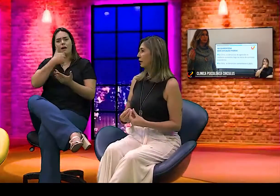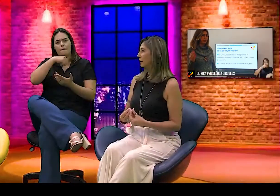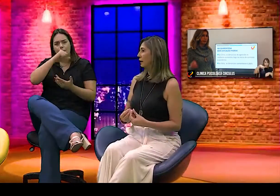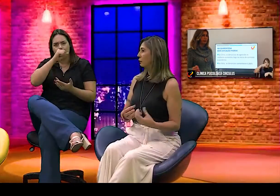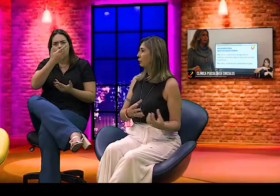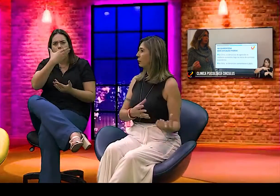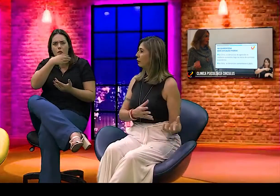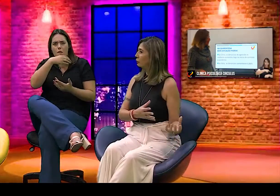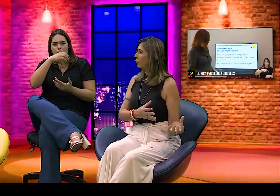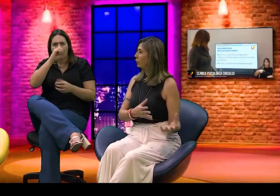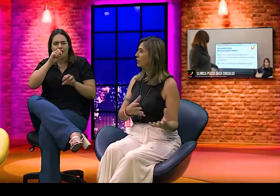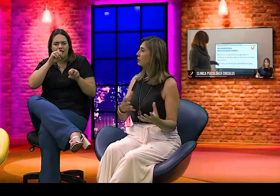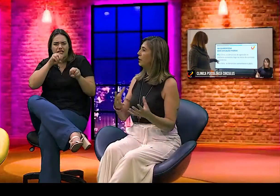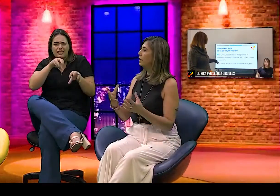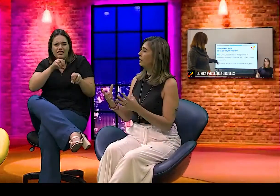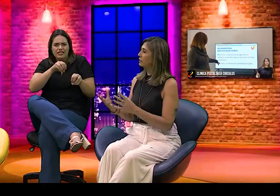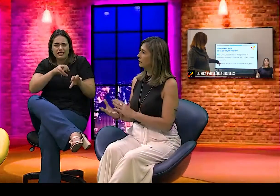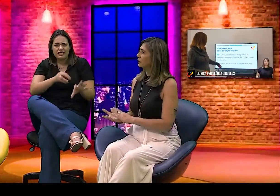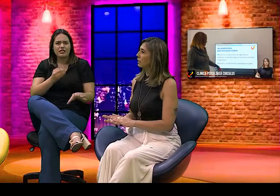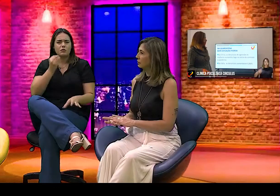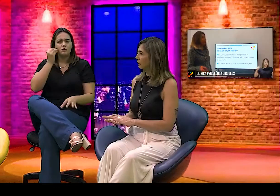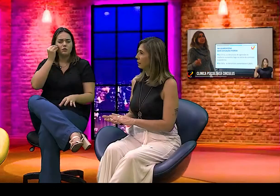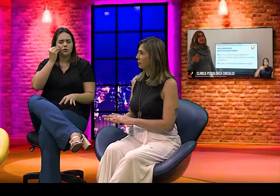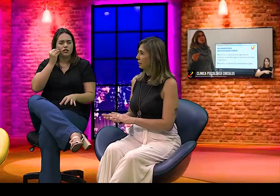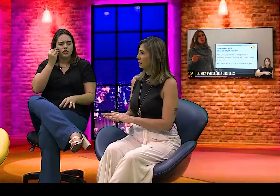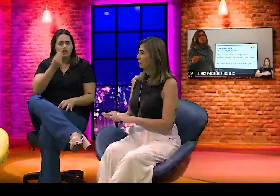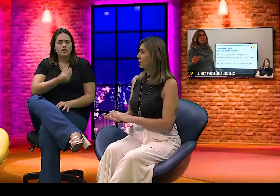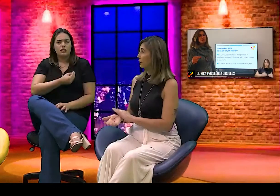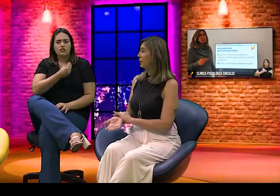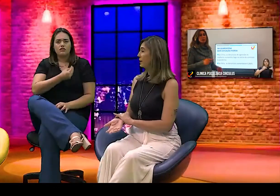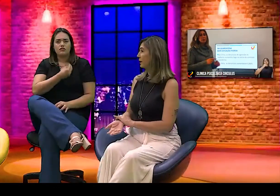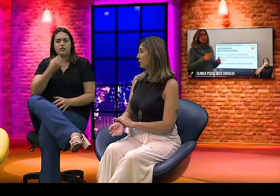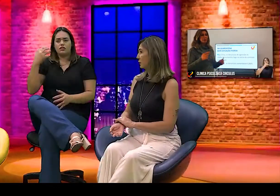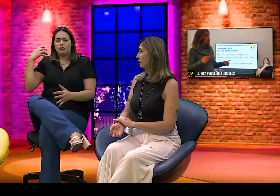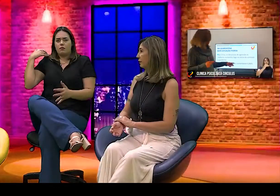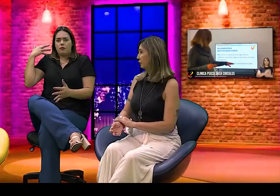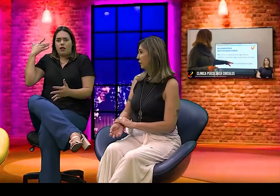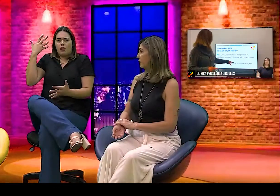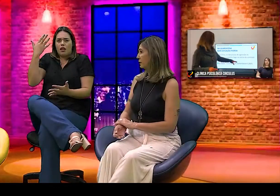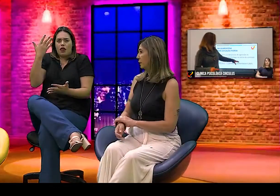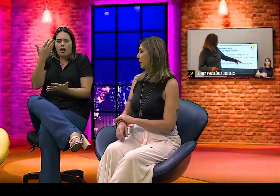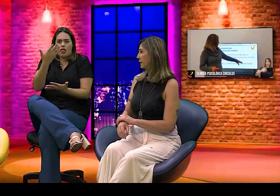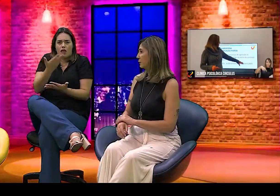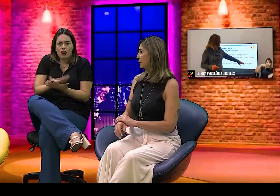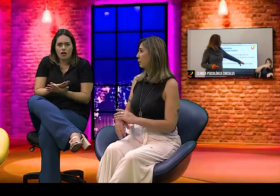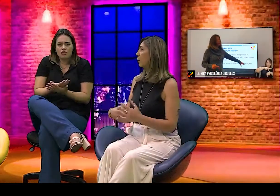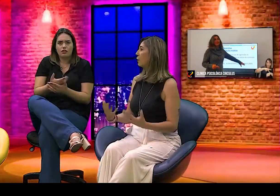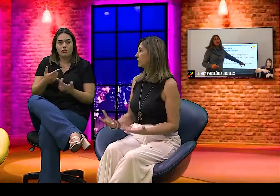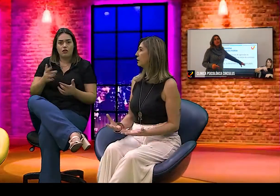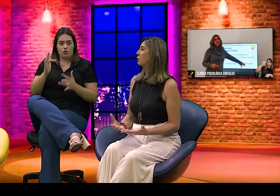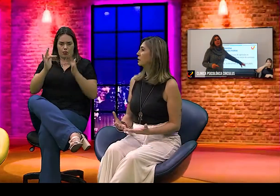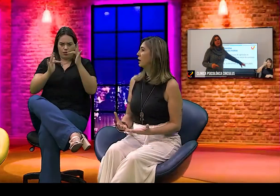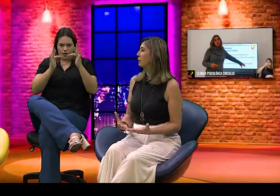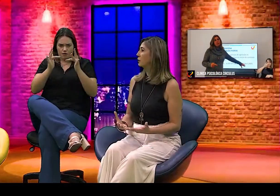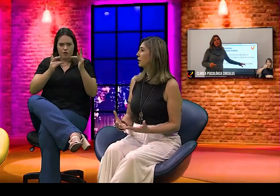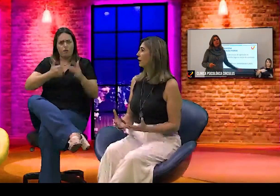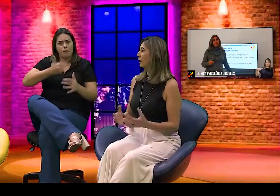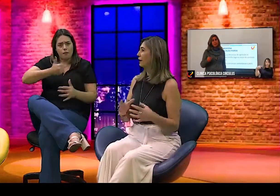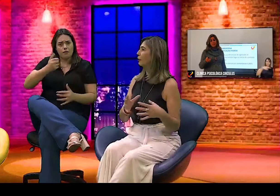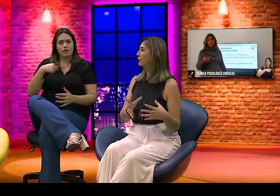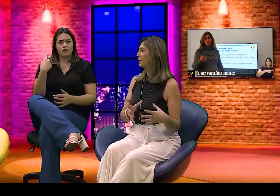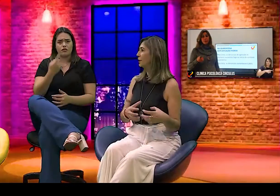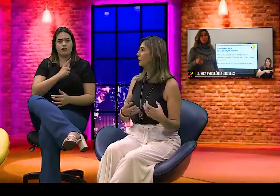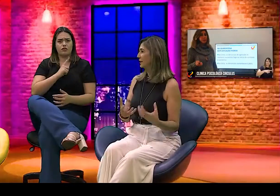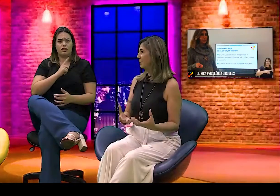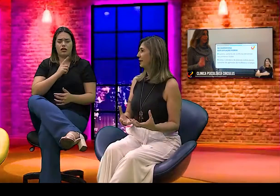fixados, né, sobre toda a experiência que ela tem. Então, as primeiras relações afetivas, as primeiras relações amorosas que nós temos, é